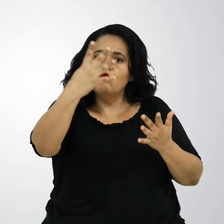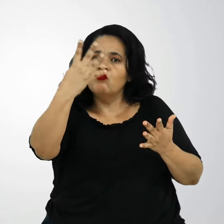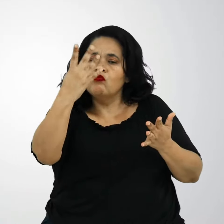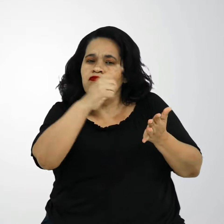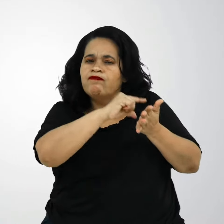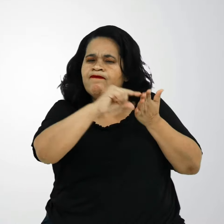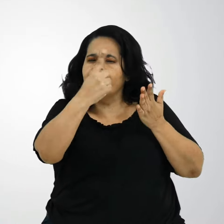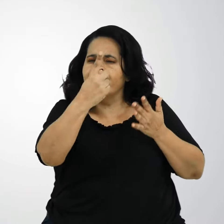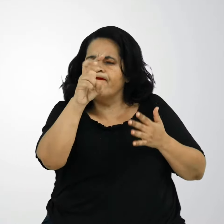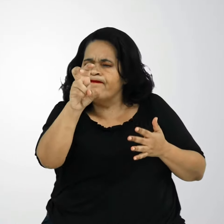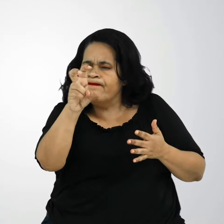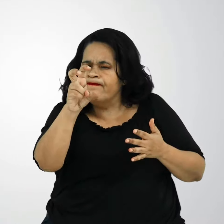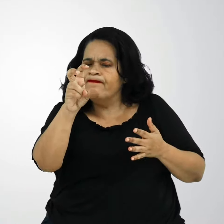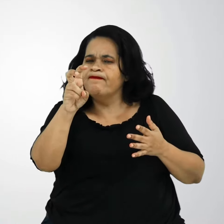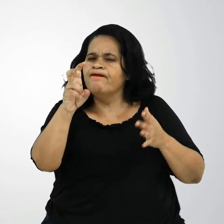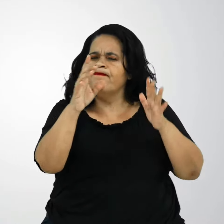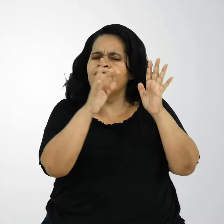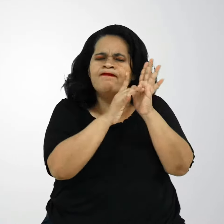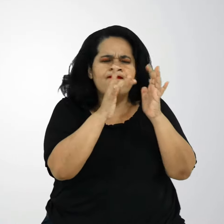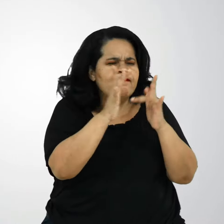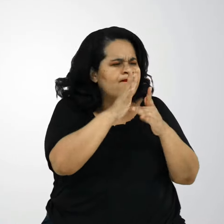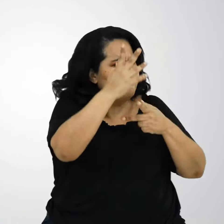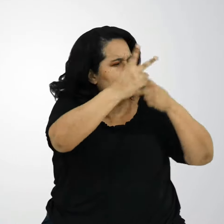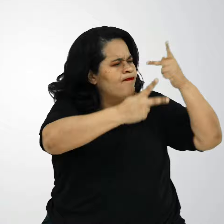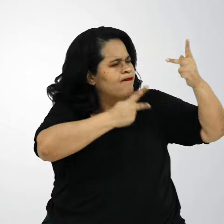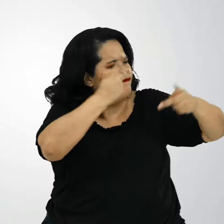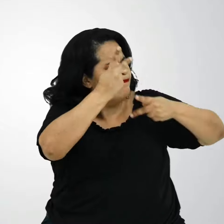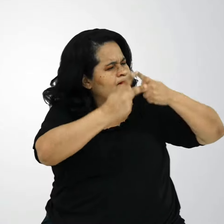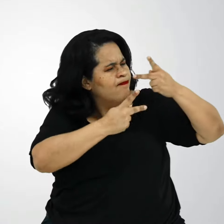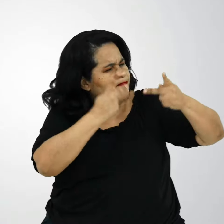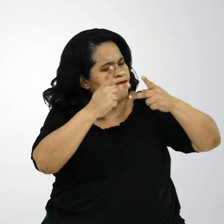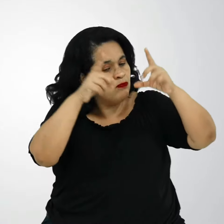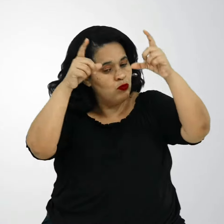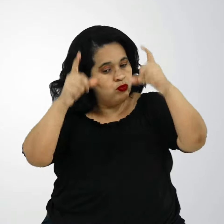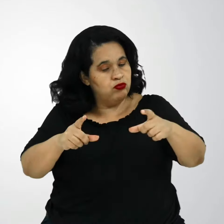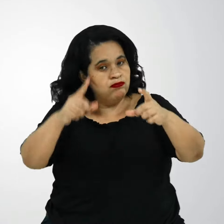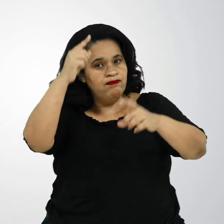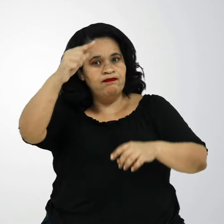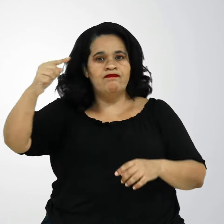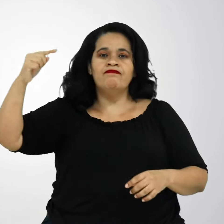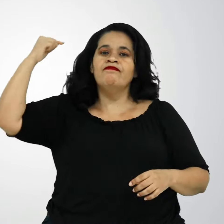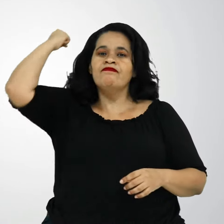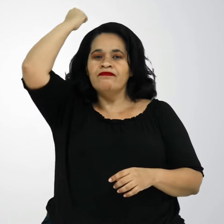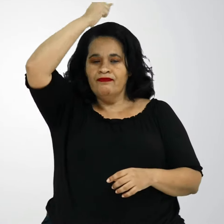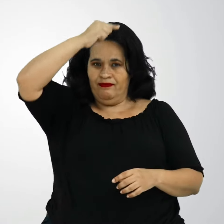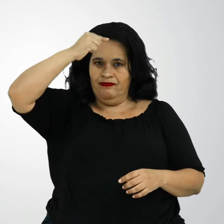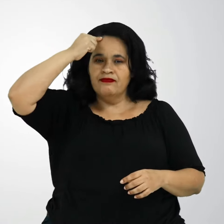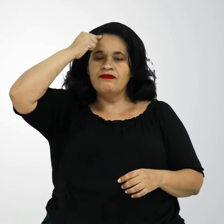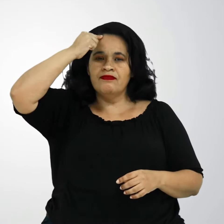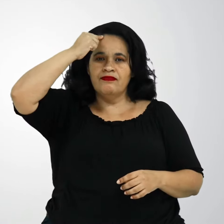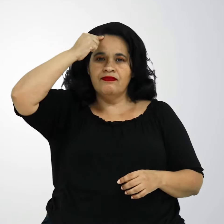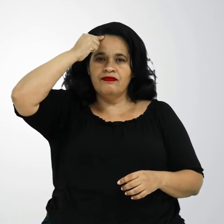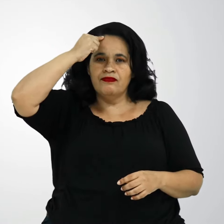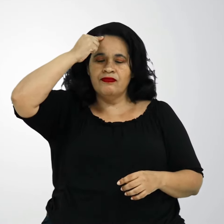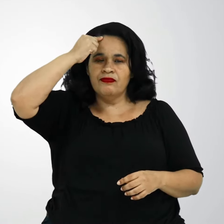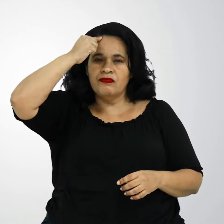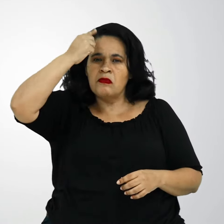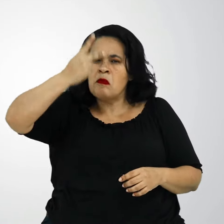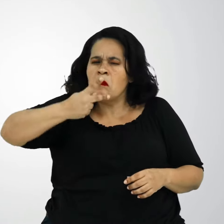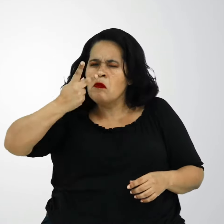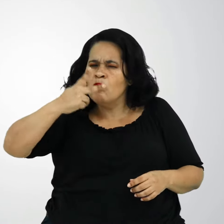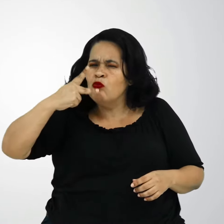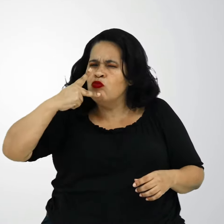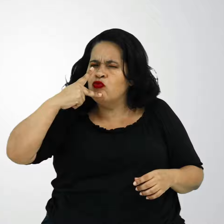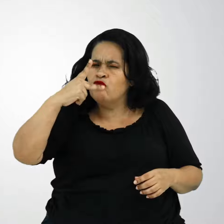vai falar da grande tribulação, ele diz assim, quando virdes no lugar santo a abominação assoladora, da qual falou o profeta